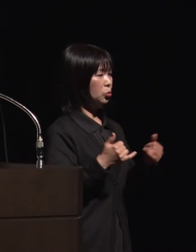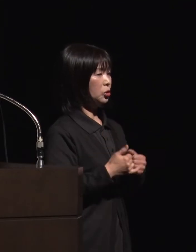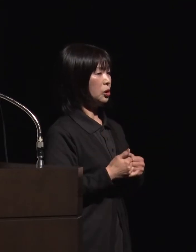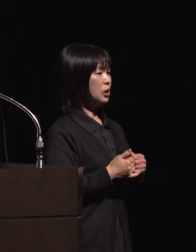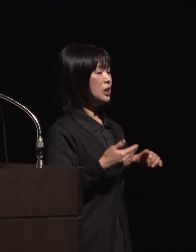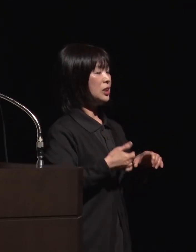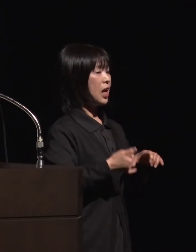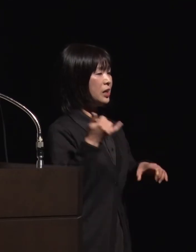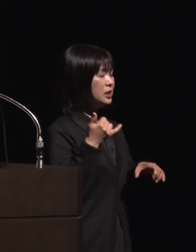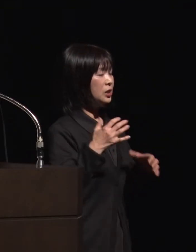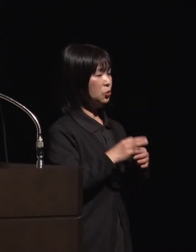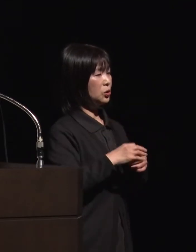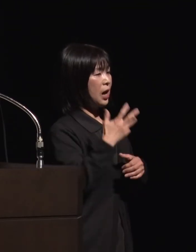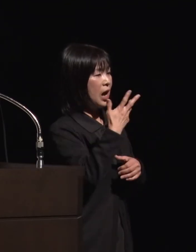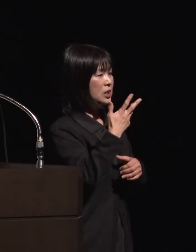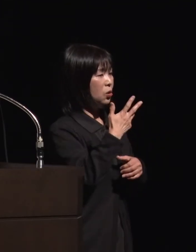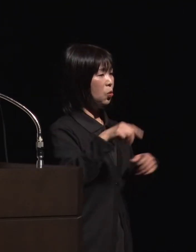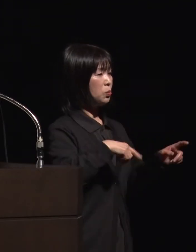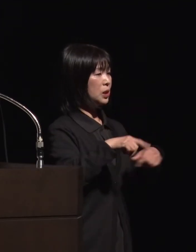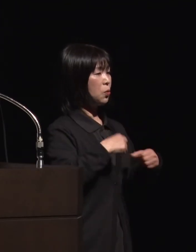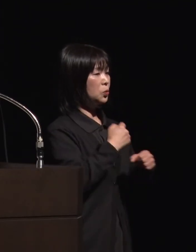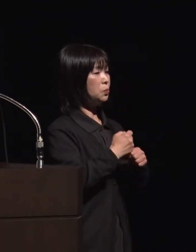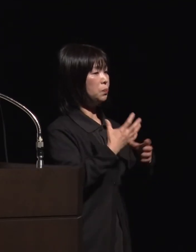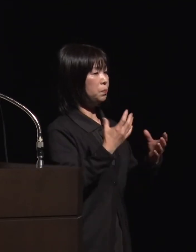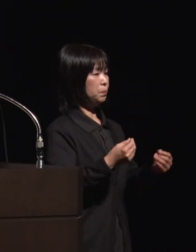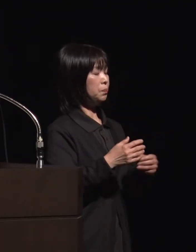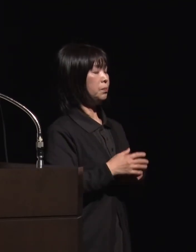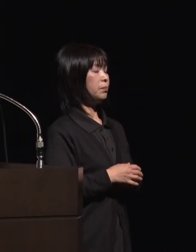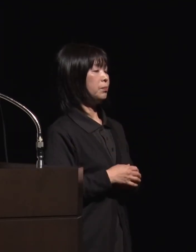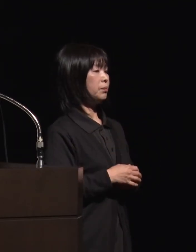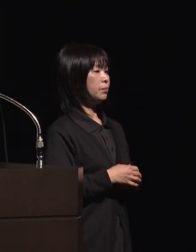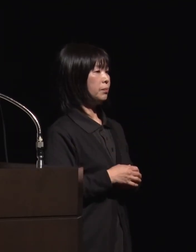跡について8本の動画を作りました。